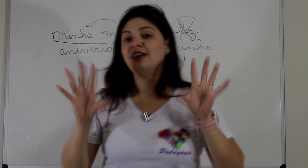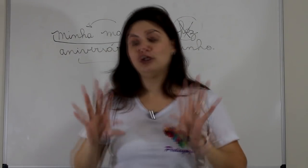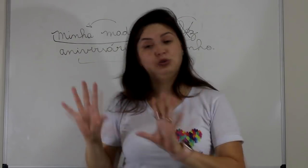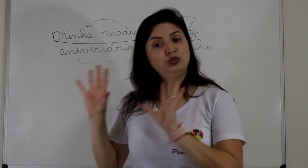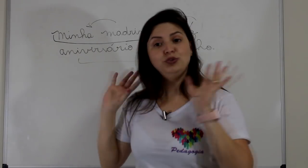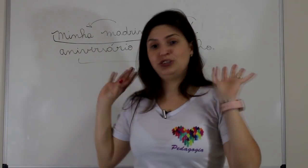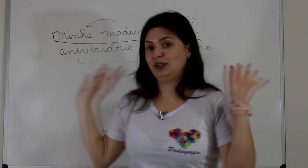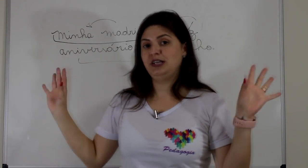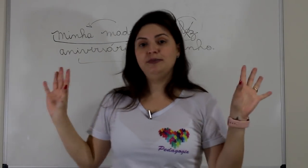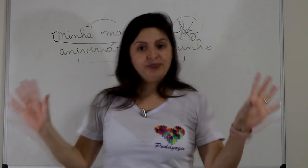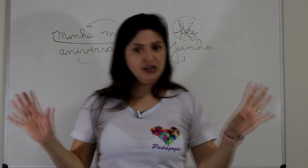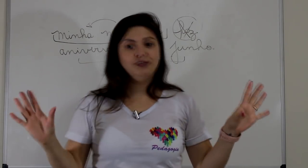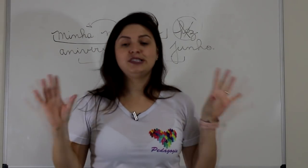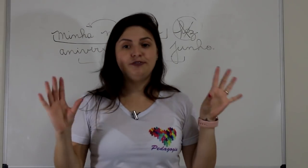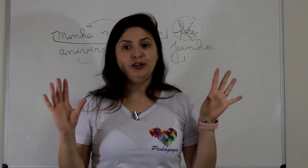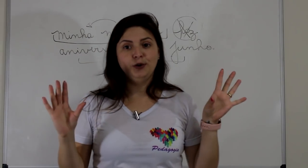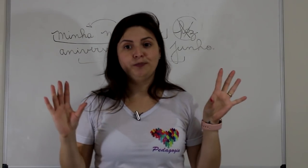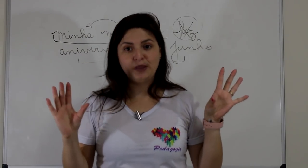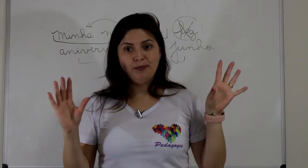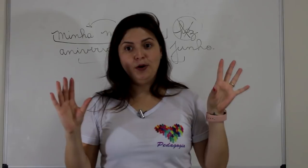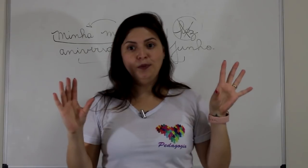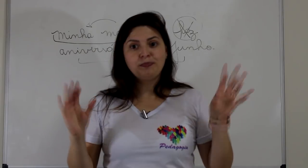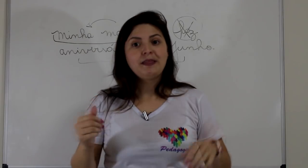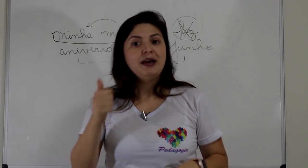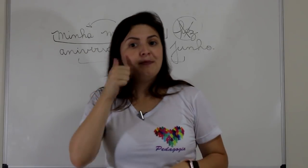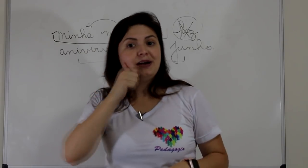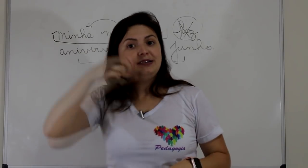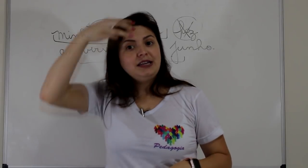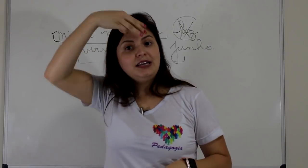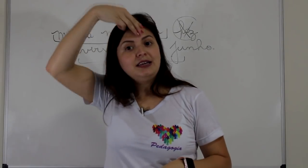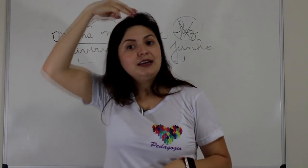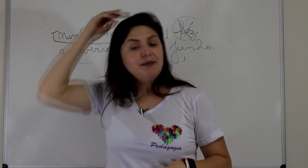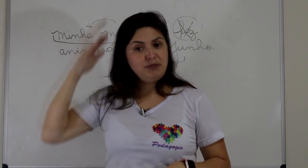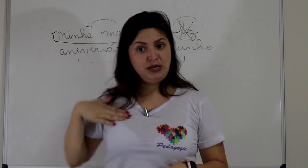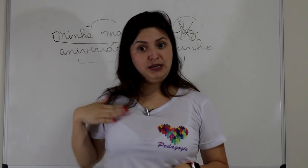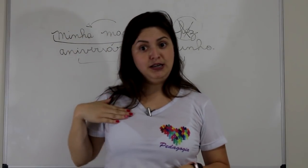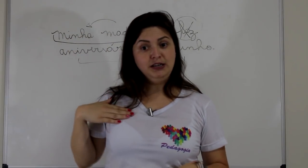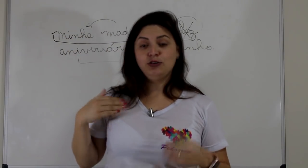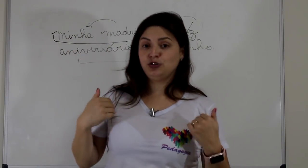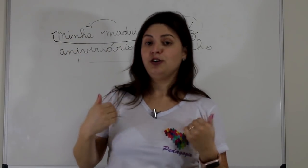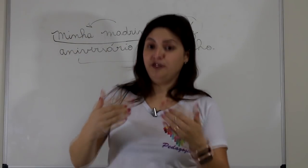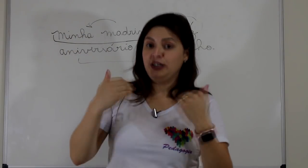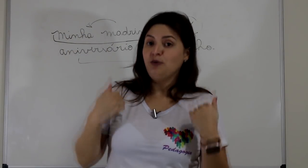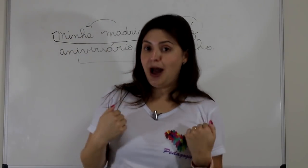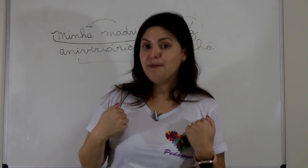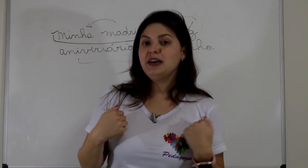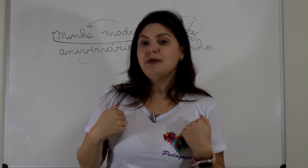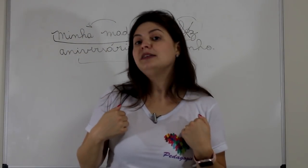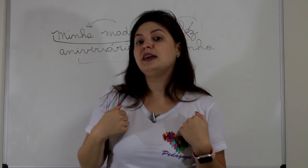entender tudo isso aqui que você falou, tá bom? Madrinha minha, que eu estou referindo a minha